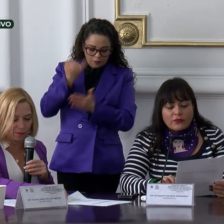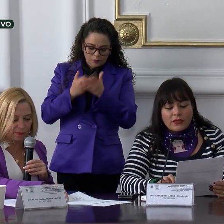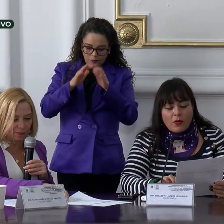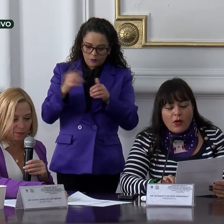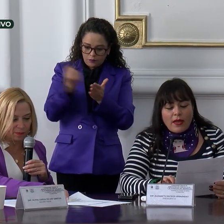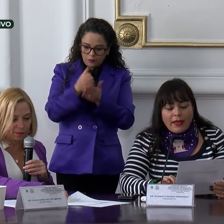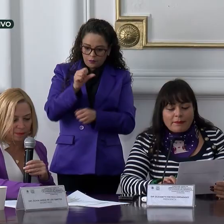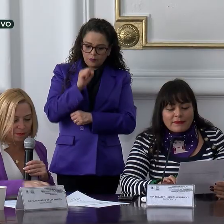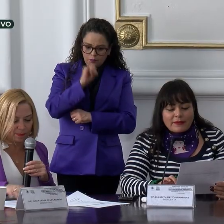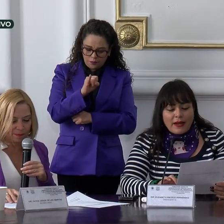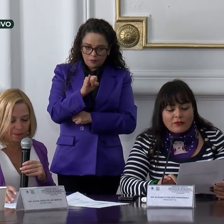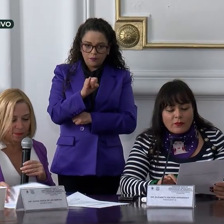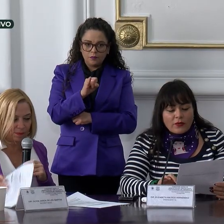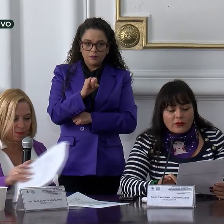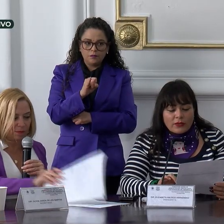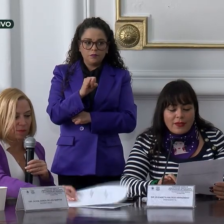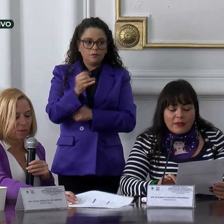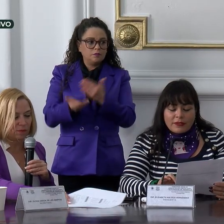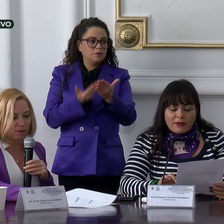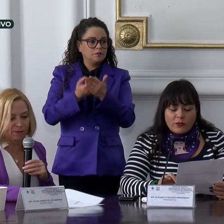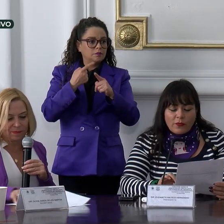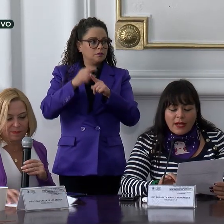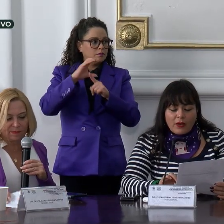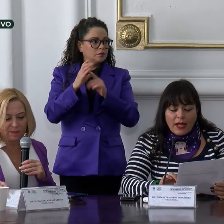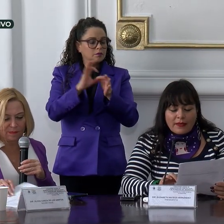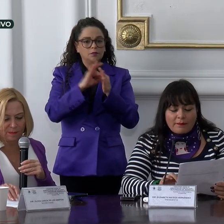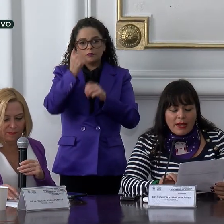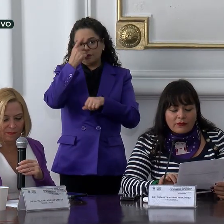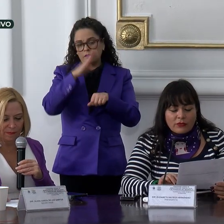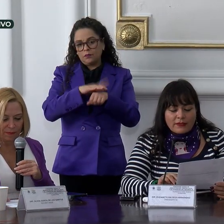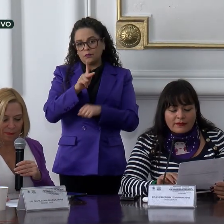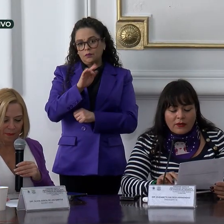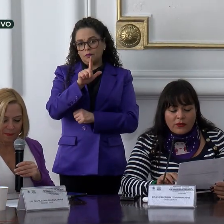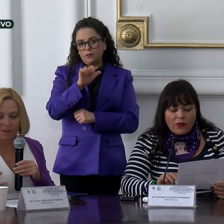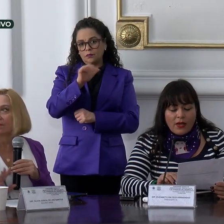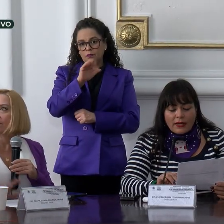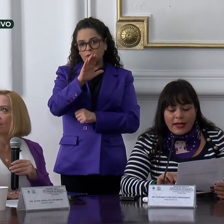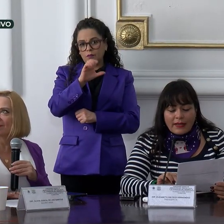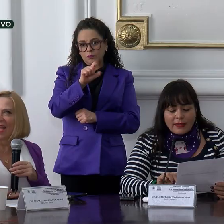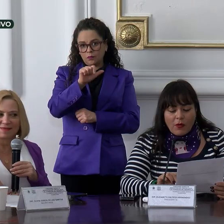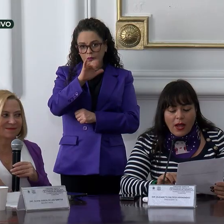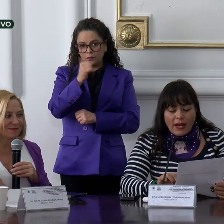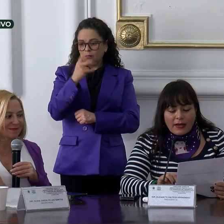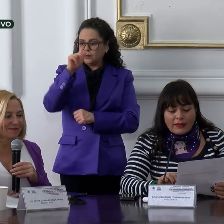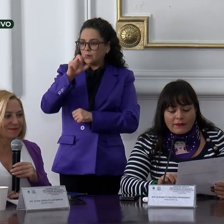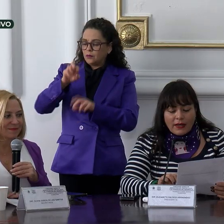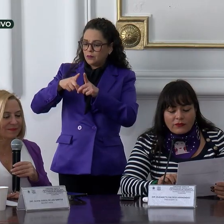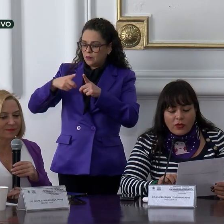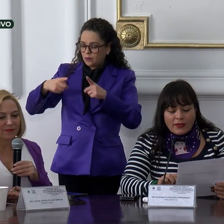sentido positivo que presentan las Comisiones Unidas de Administración Pública Local y de Planeación del Desarrollo relativo a